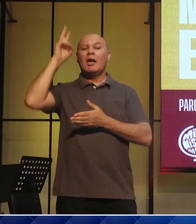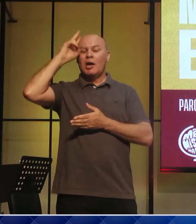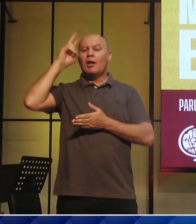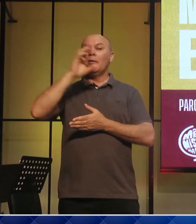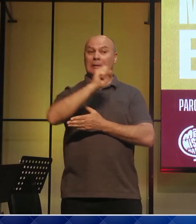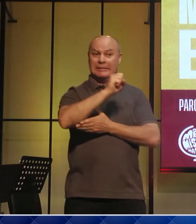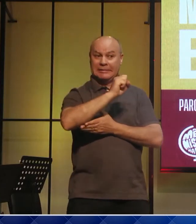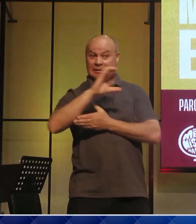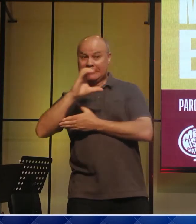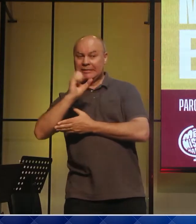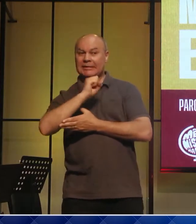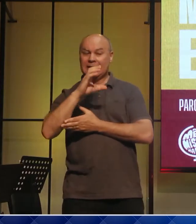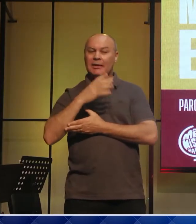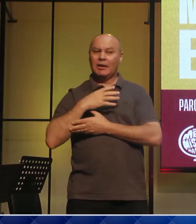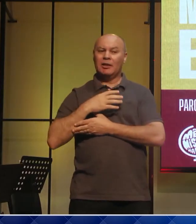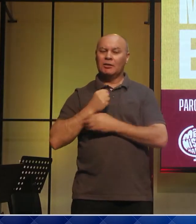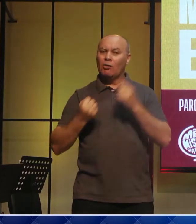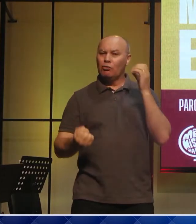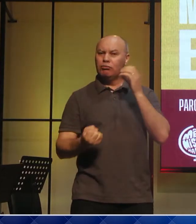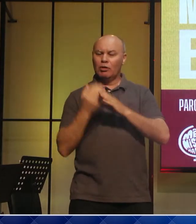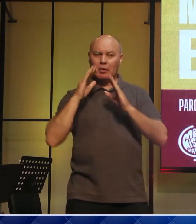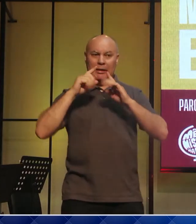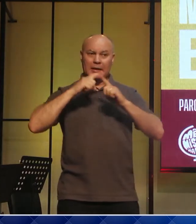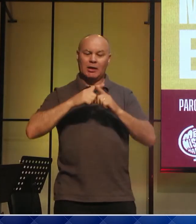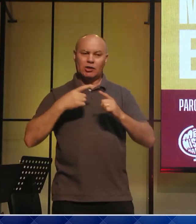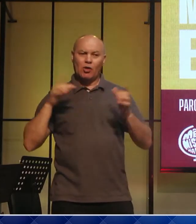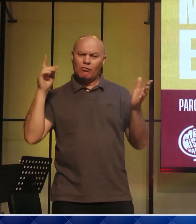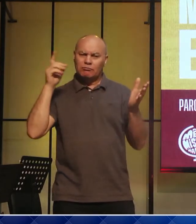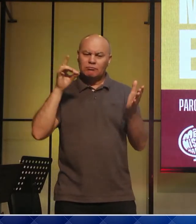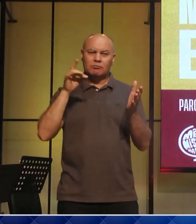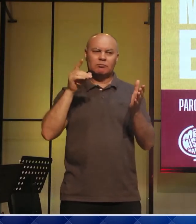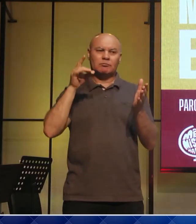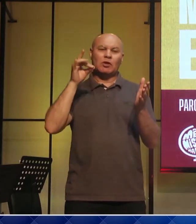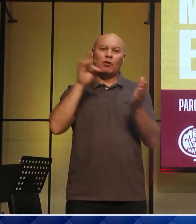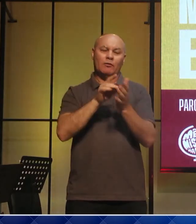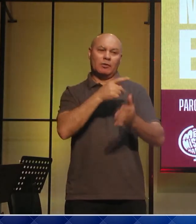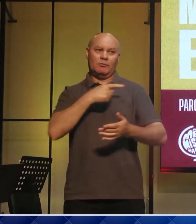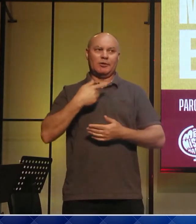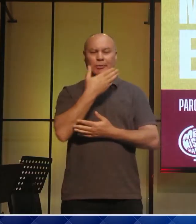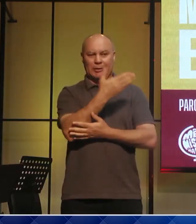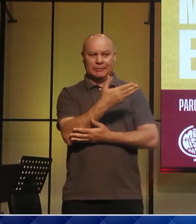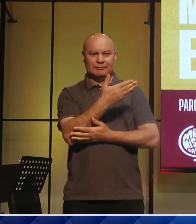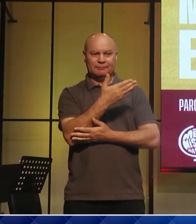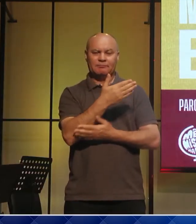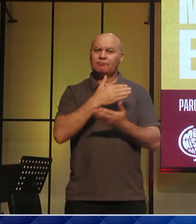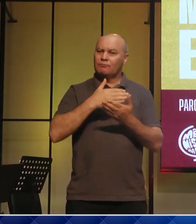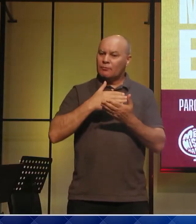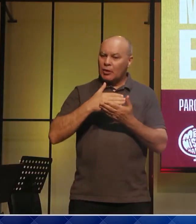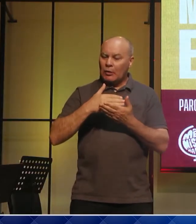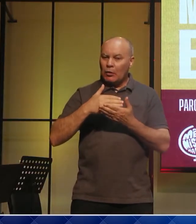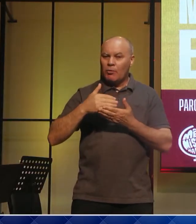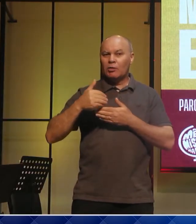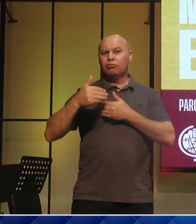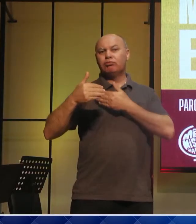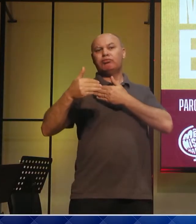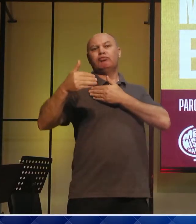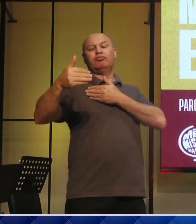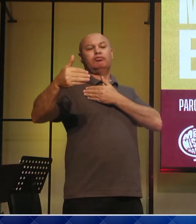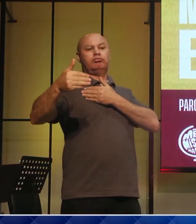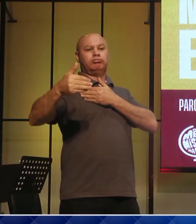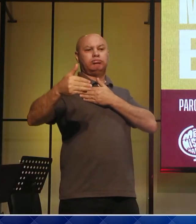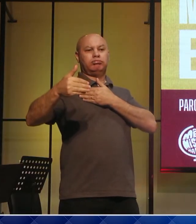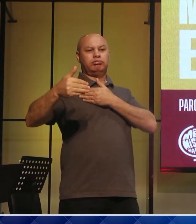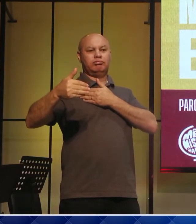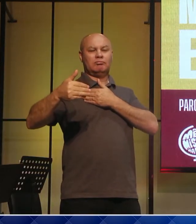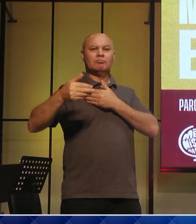de setembro de 95. Aí, desde lá, eu fiquei pastor titular de alguma coisa, ou de